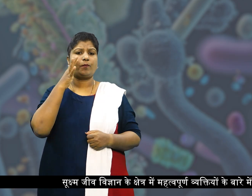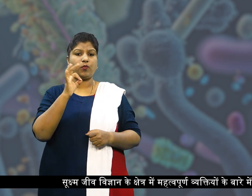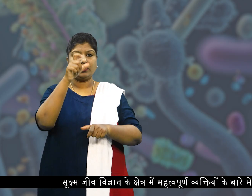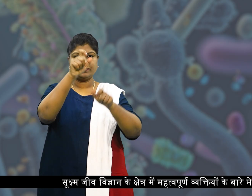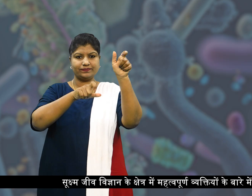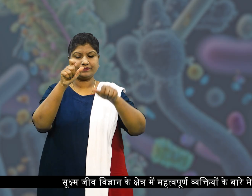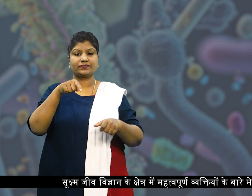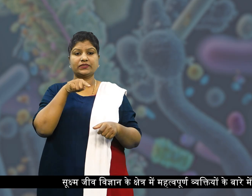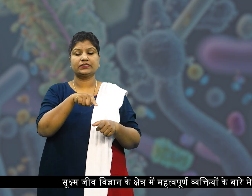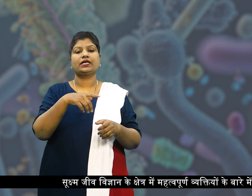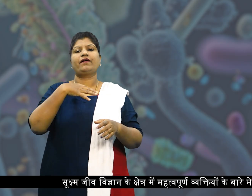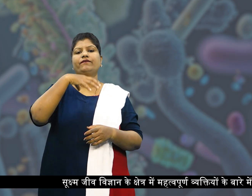जानें।